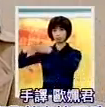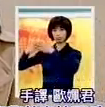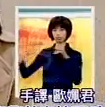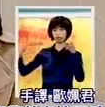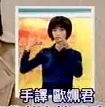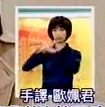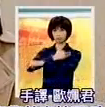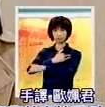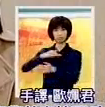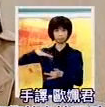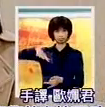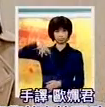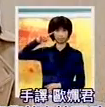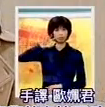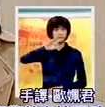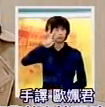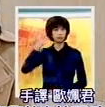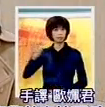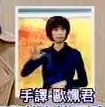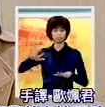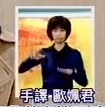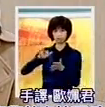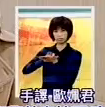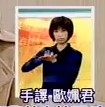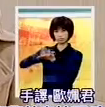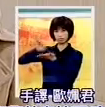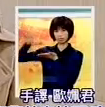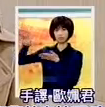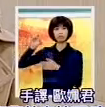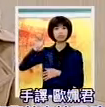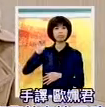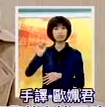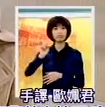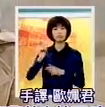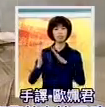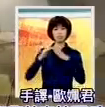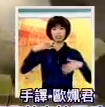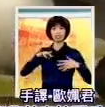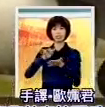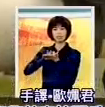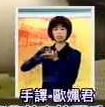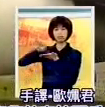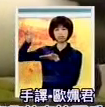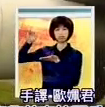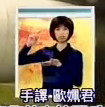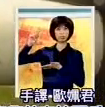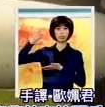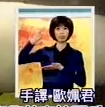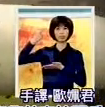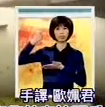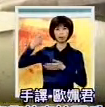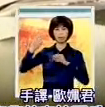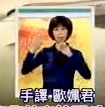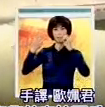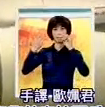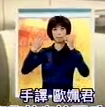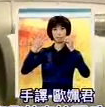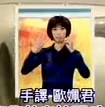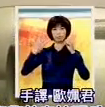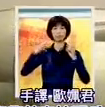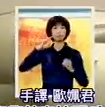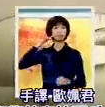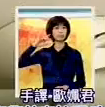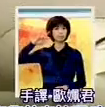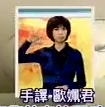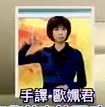接三通的第一天，而这个首班机呢是由复兴航空抢得头香，是表定8点钟从松